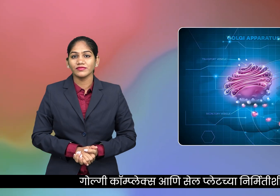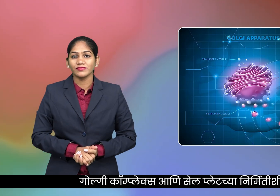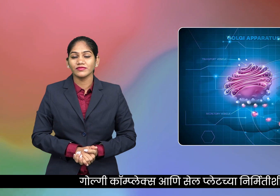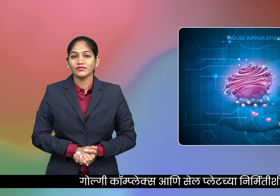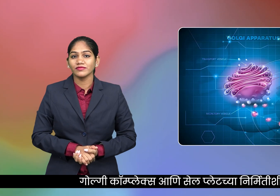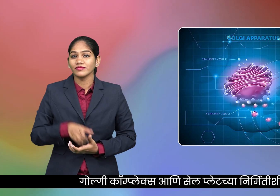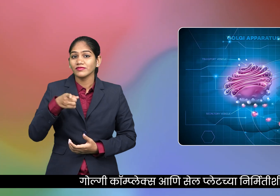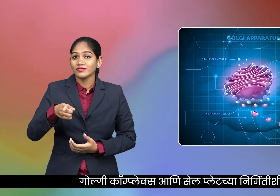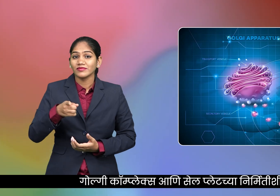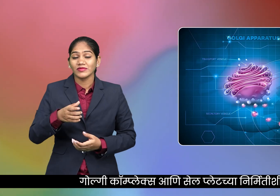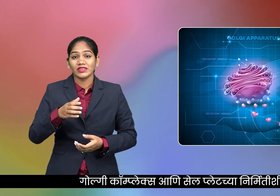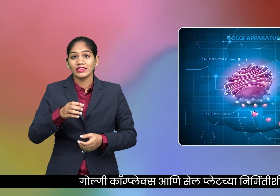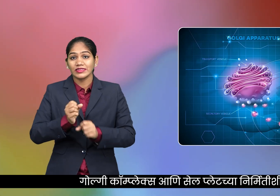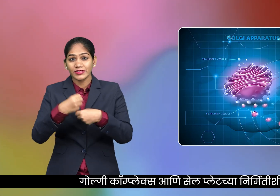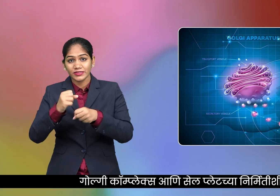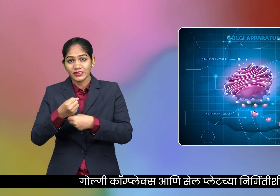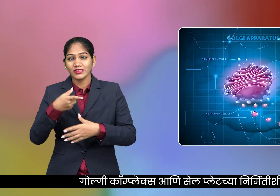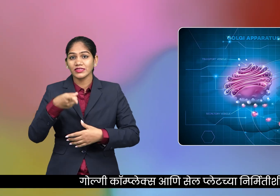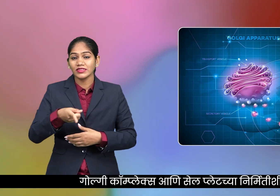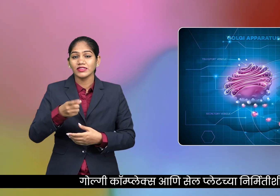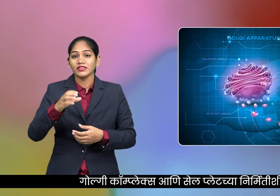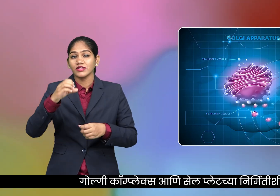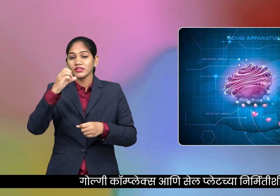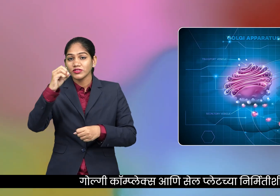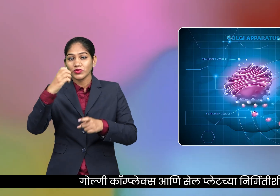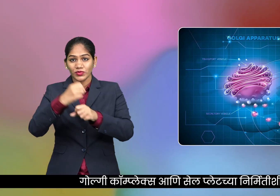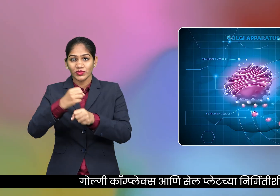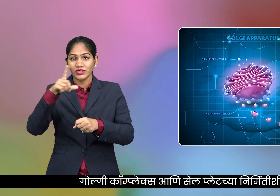गोल्गी कॉम्प्लेक्स आणि सेल प्लेट्सच्या निर्मितीशी संबंधित.